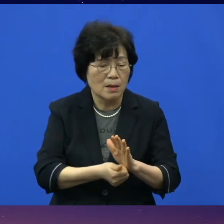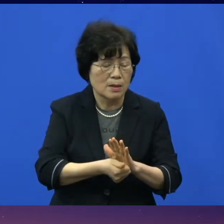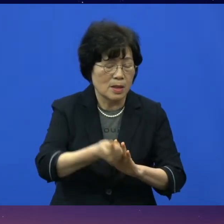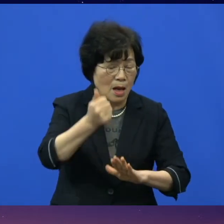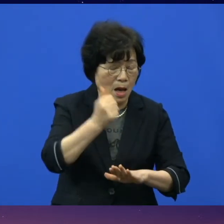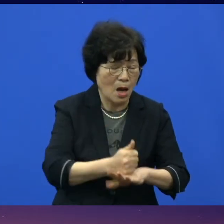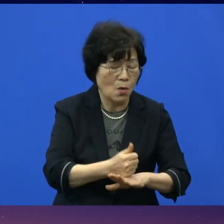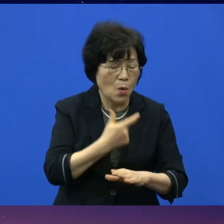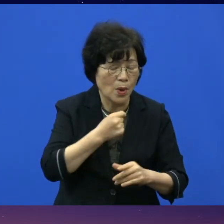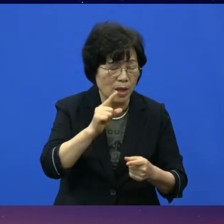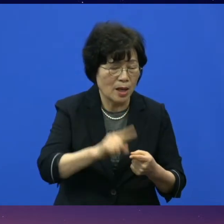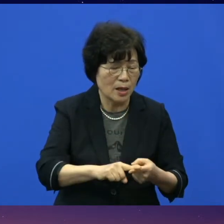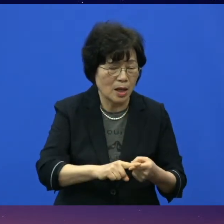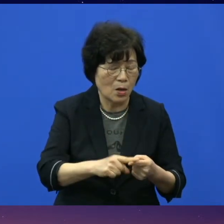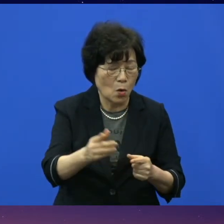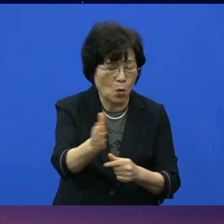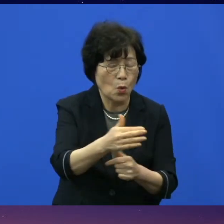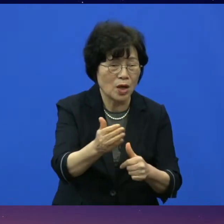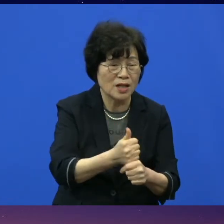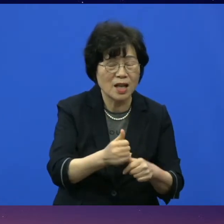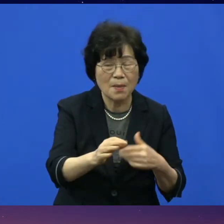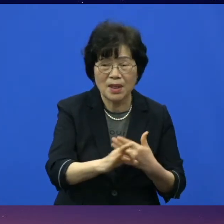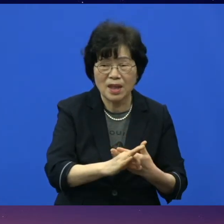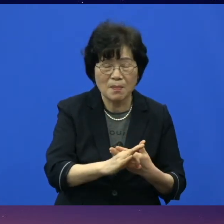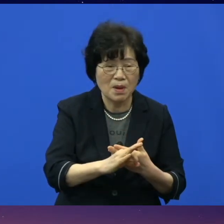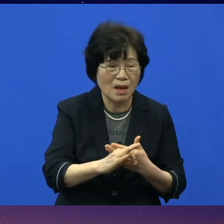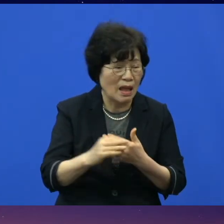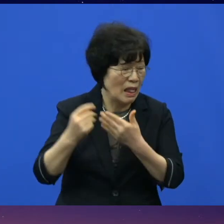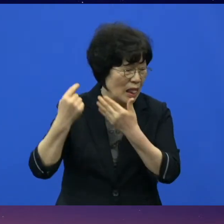대로 잡았더라면 그 말 들었겠어요?